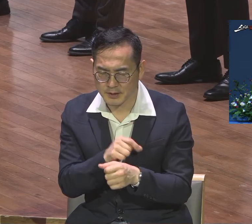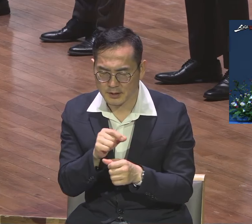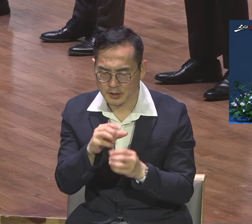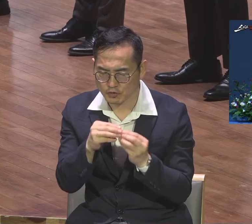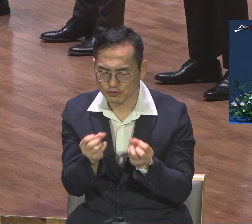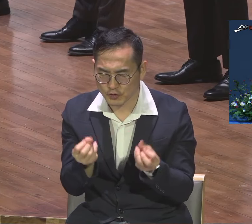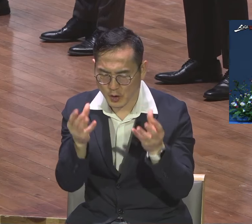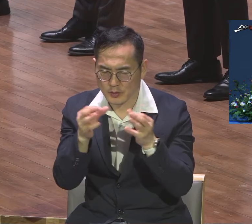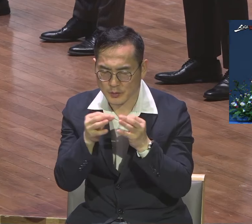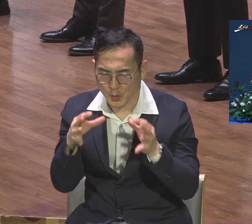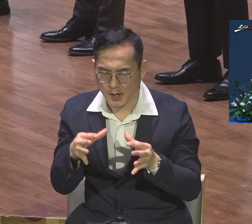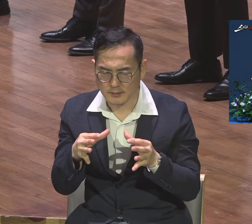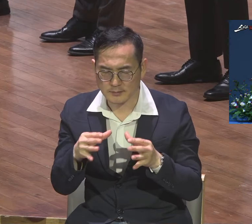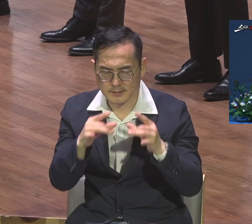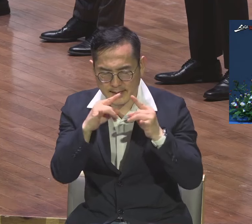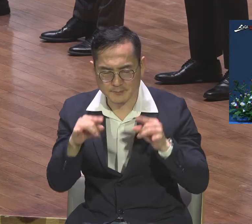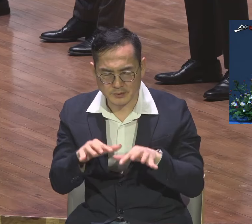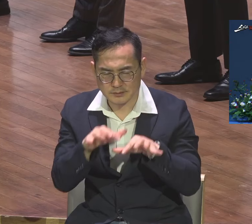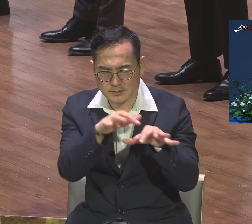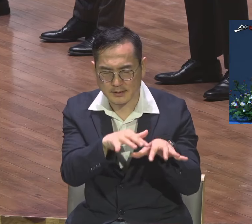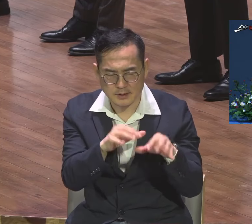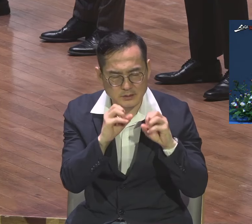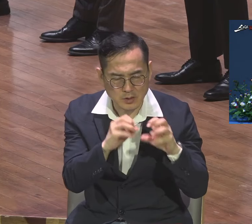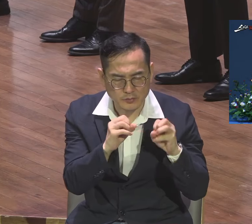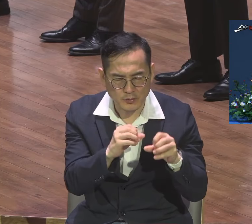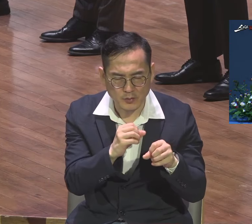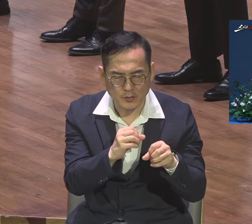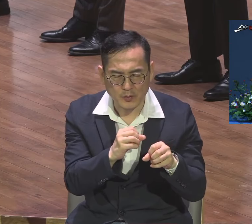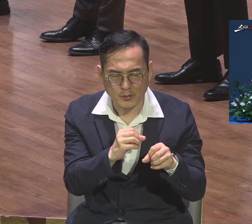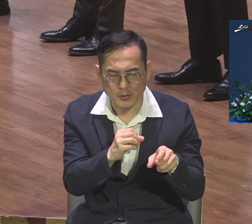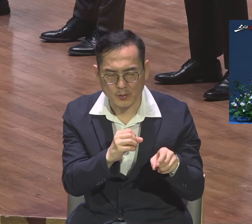그리스도의 빛을 비추고 돌아온 팔라완 민도로